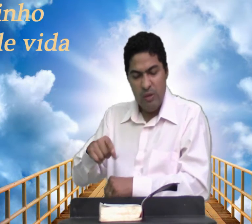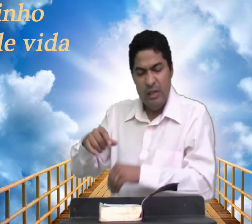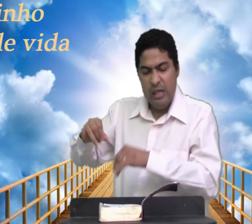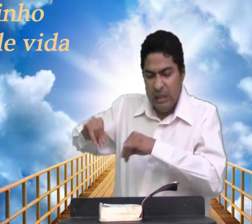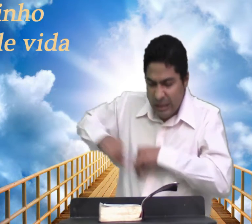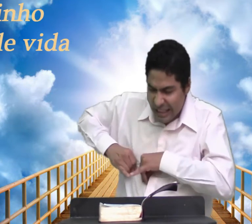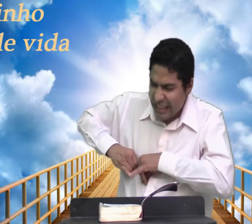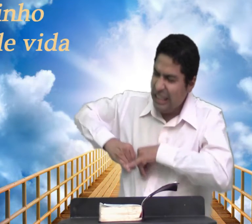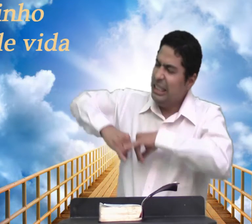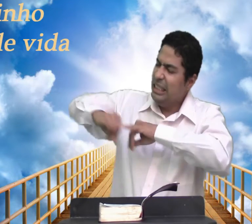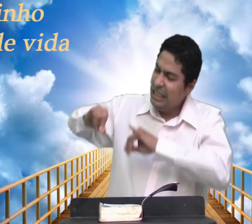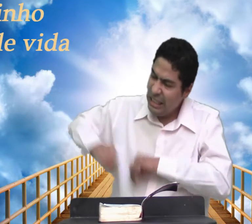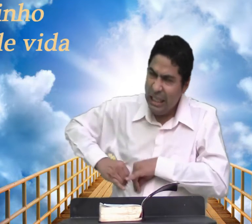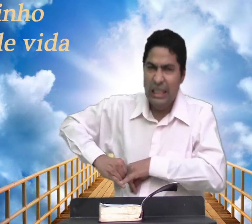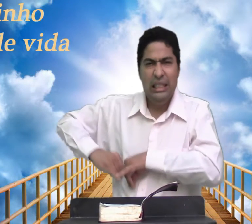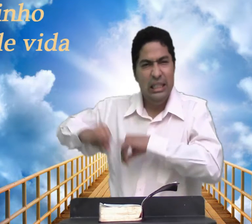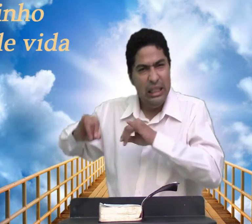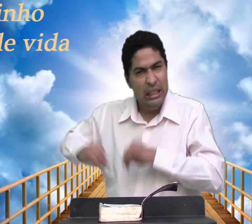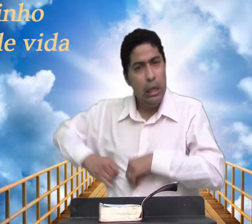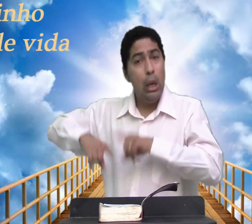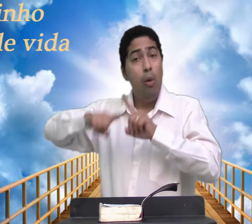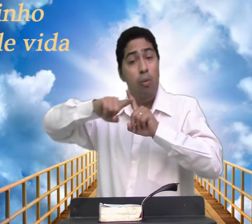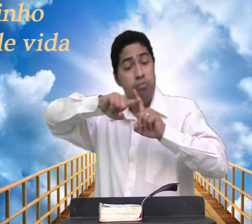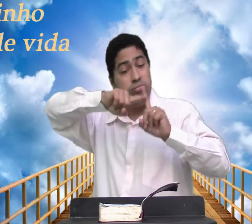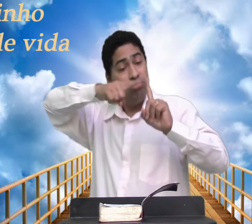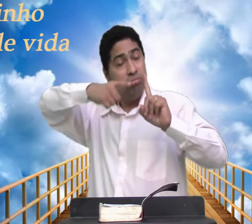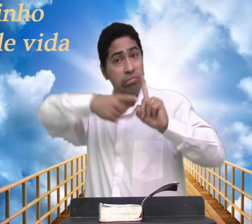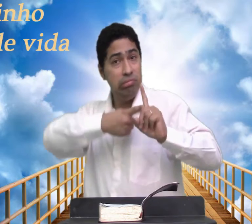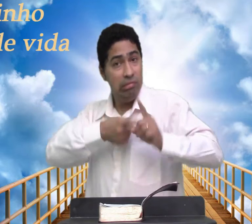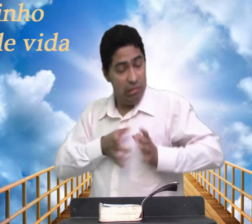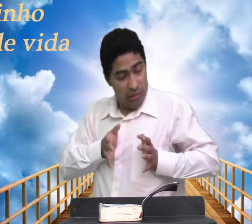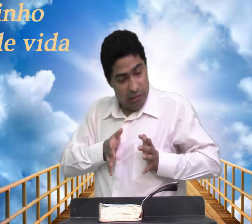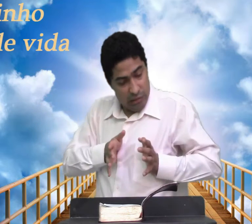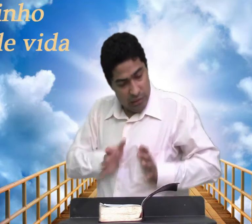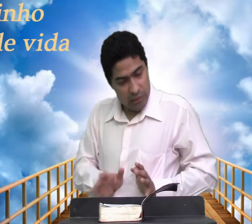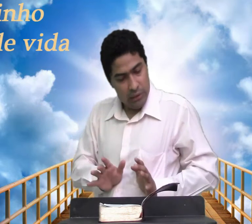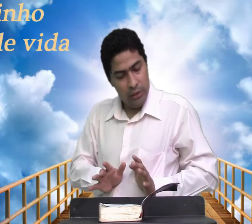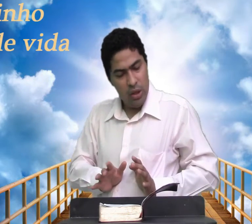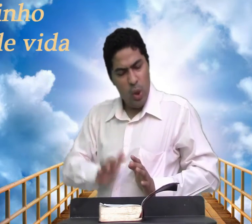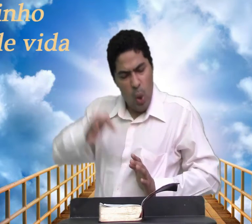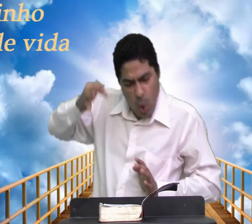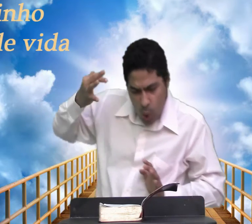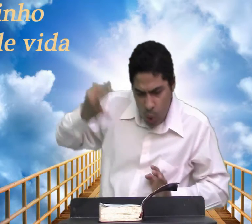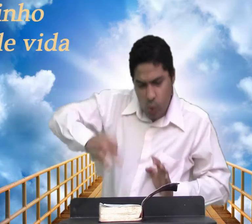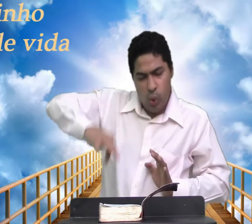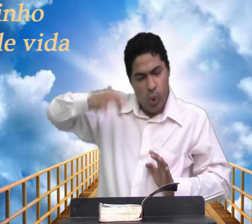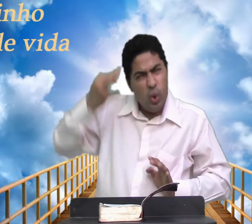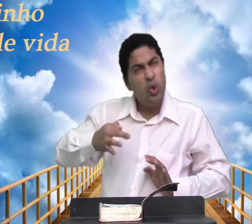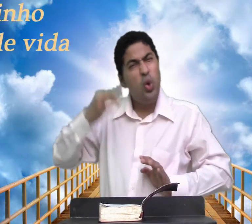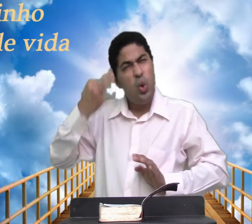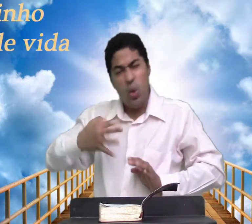disso, sofrer nos seus momentos de parto. Ao dar à luz, ela vai sentir muitas